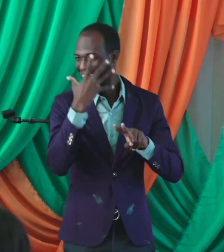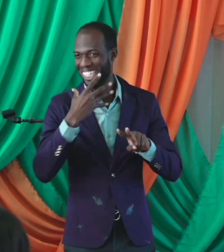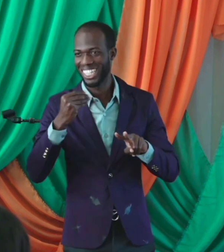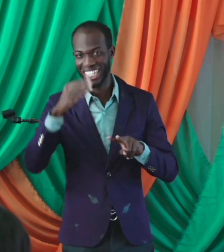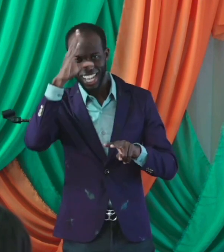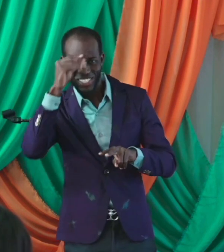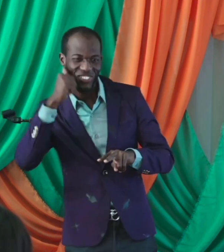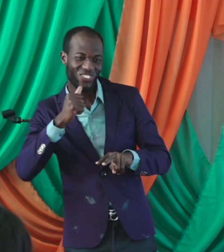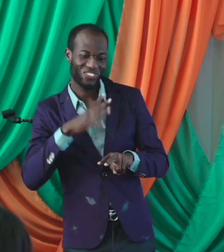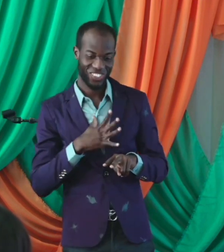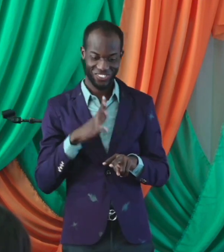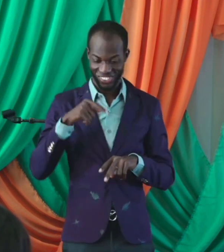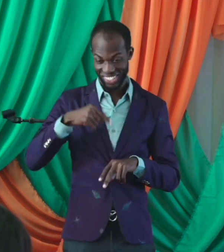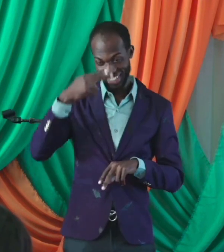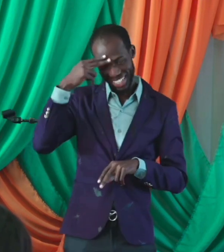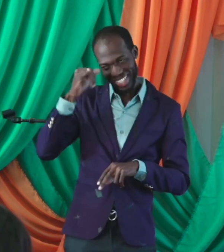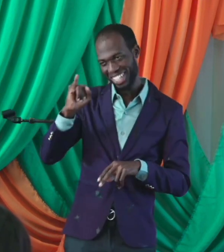de garçons à femmes d'Haïti.